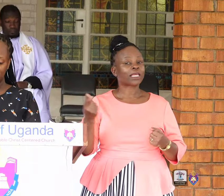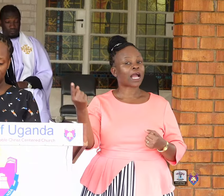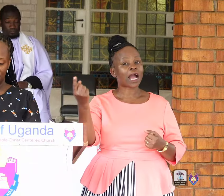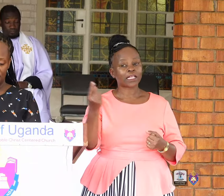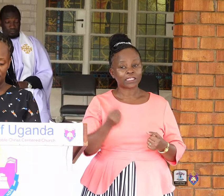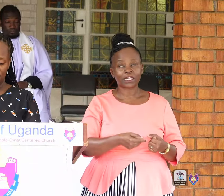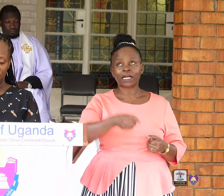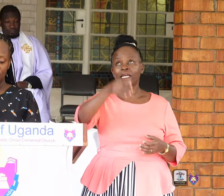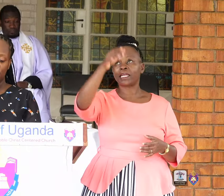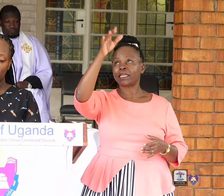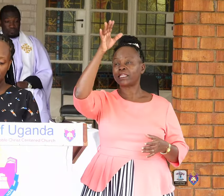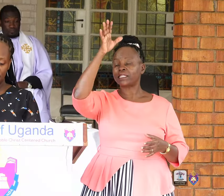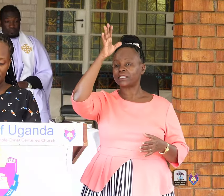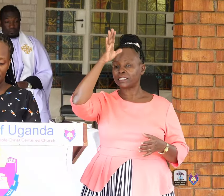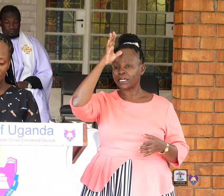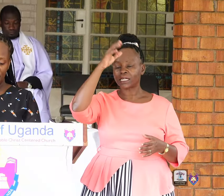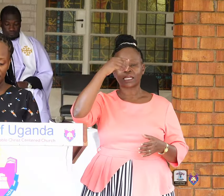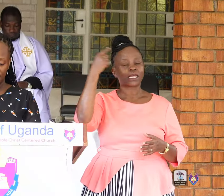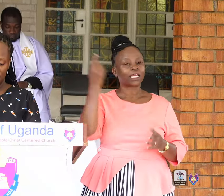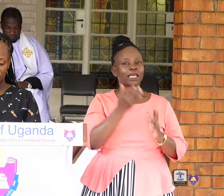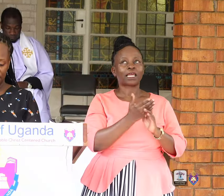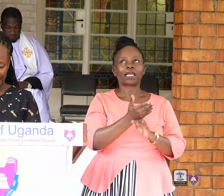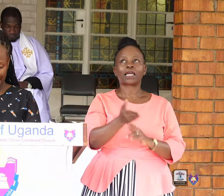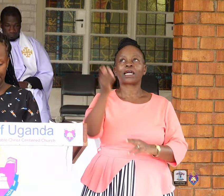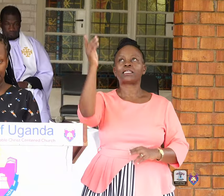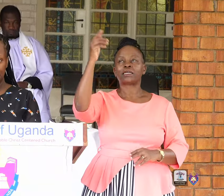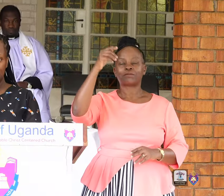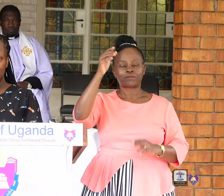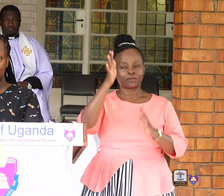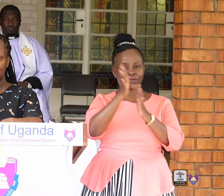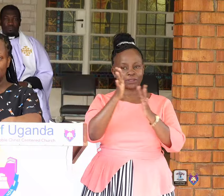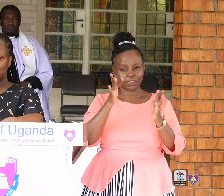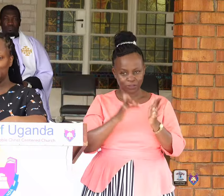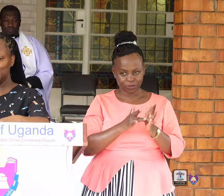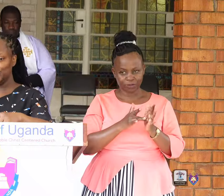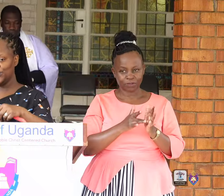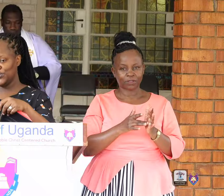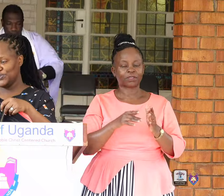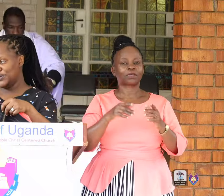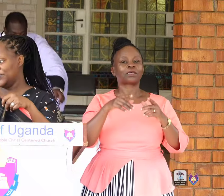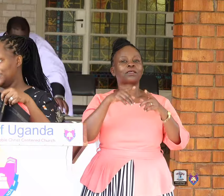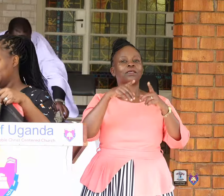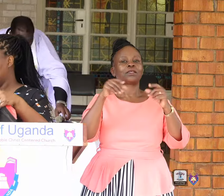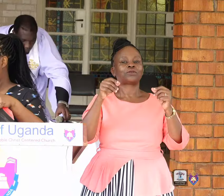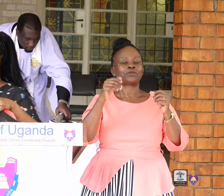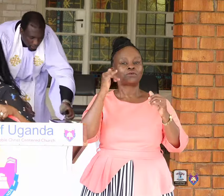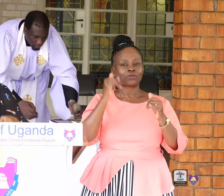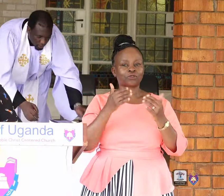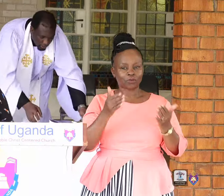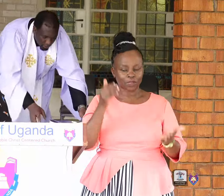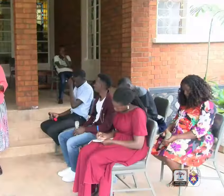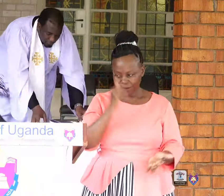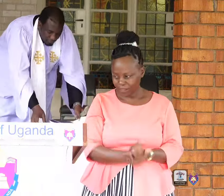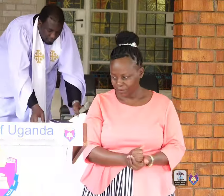eri kitange wabula ng'ayita mu nze. Kitundu kikomyawo.